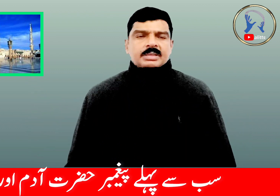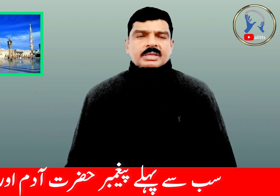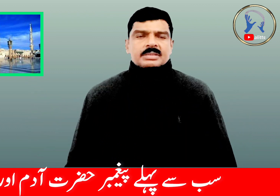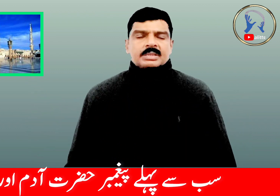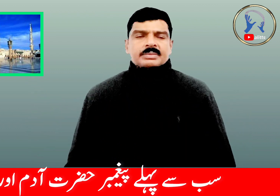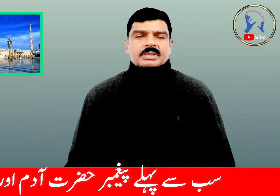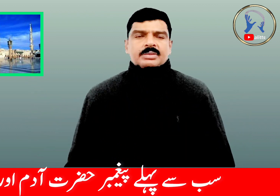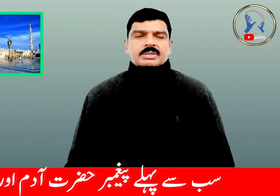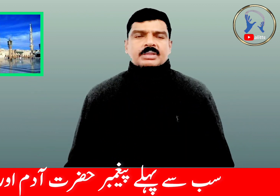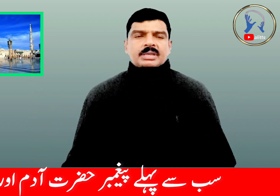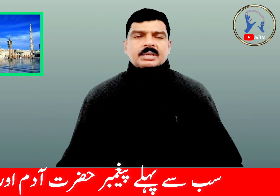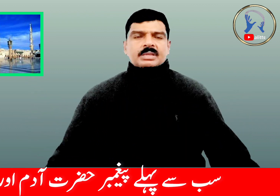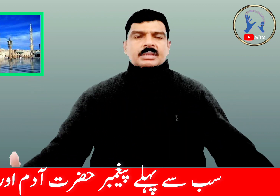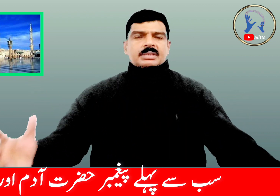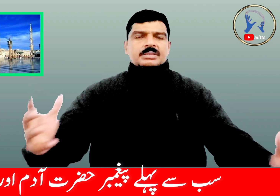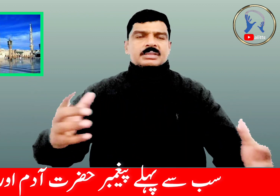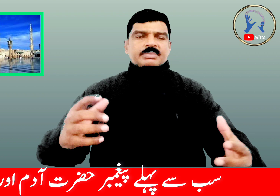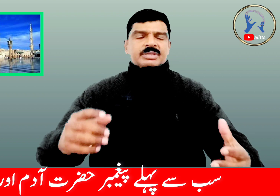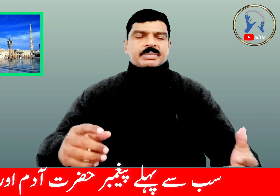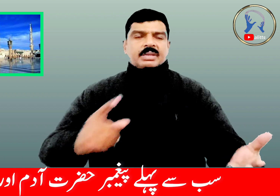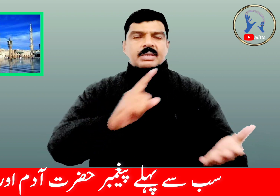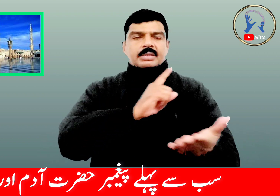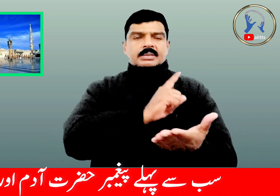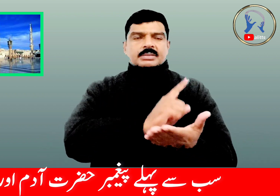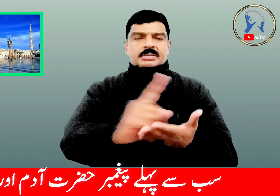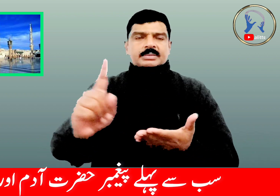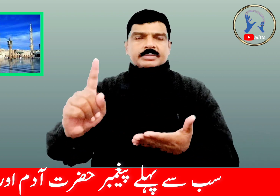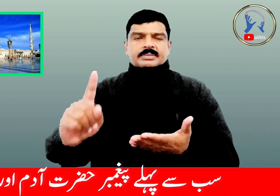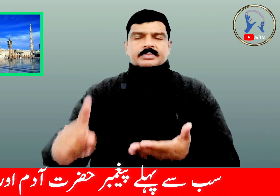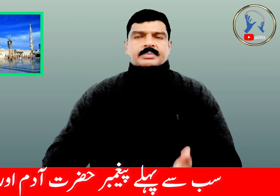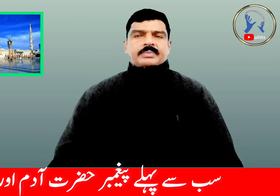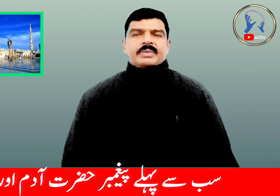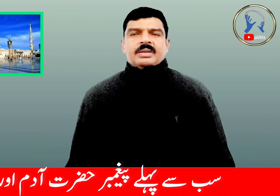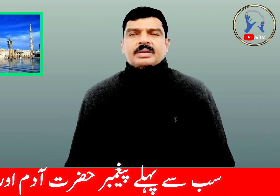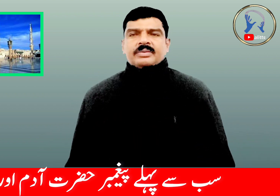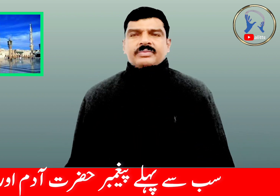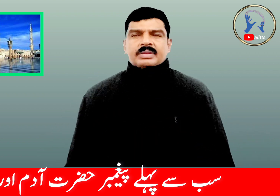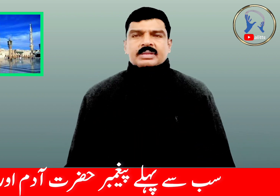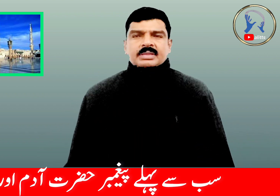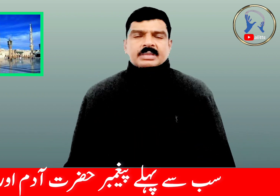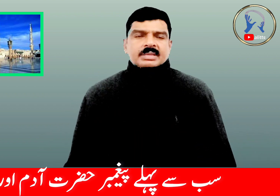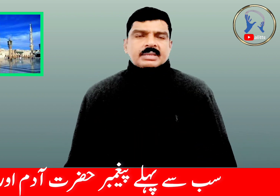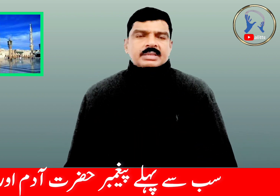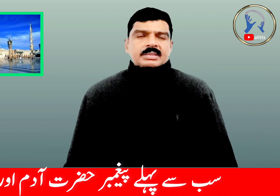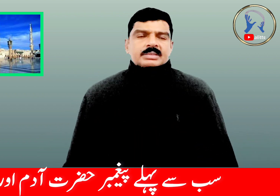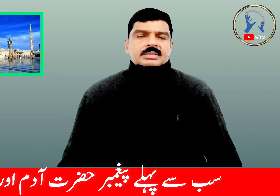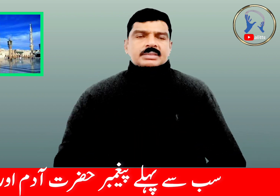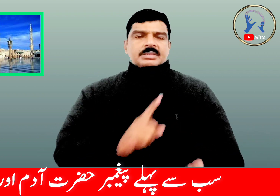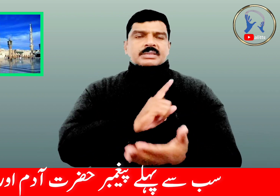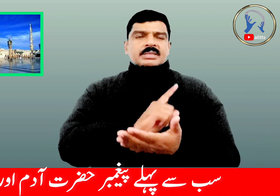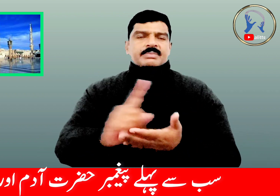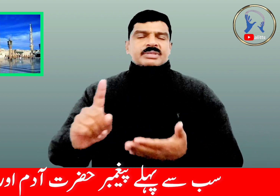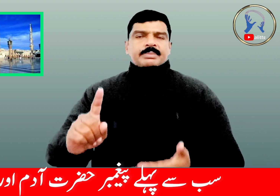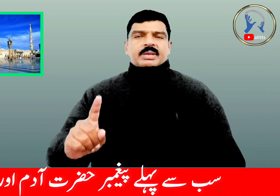ایک ساتھ بھی سائن ہو سکتا ہے، سب سے پہلے، پہلا، اول، سب سے